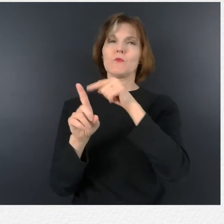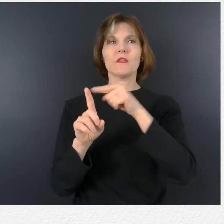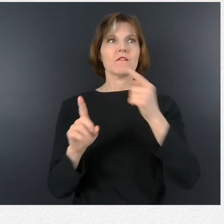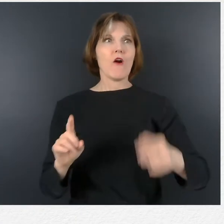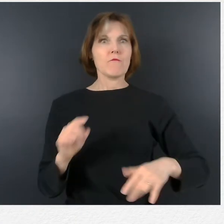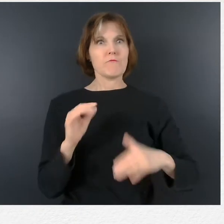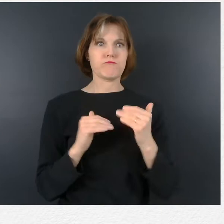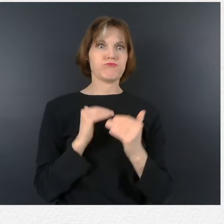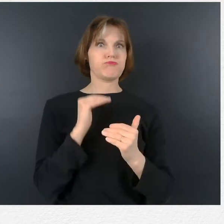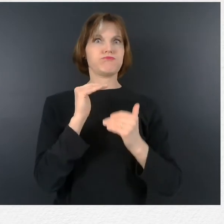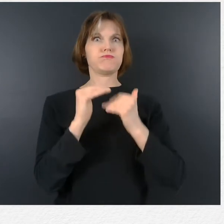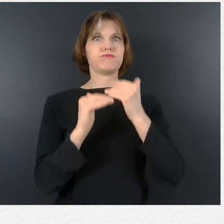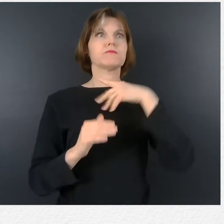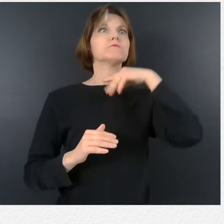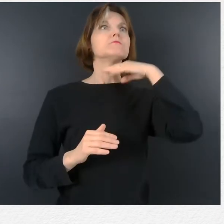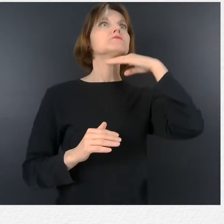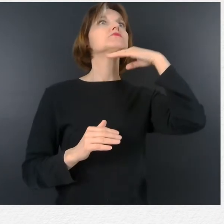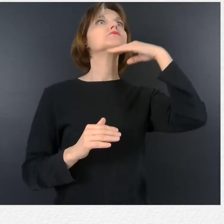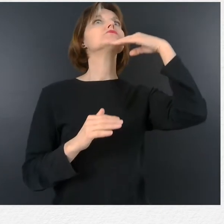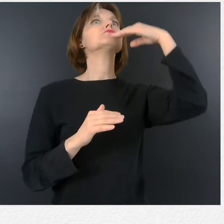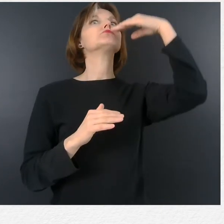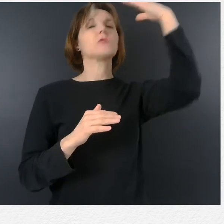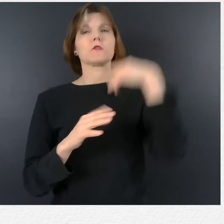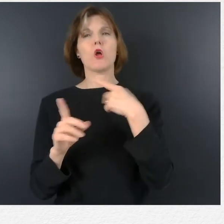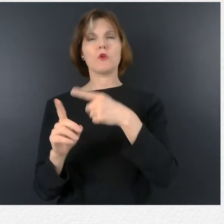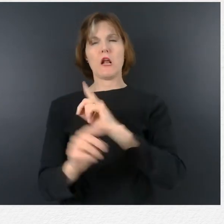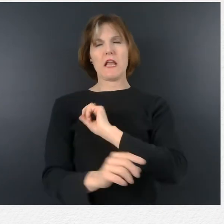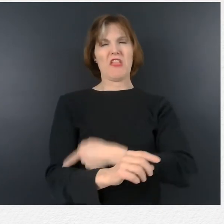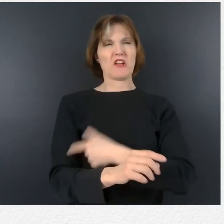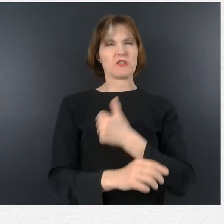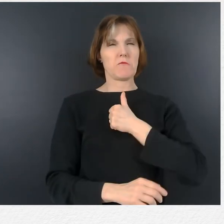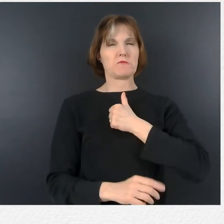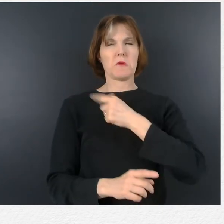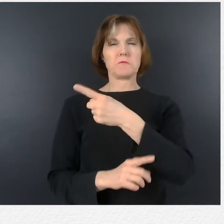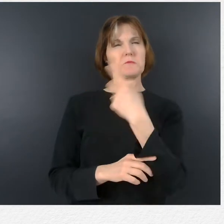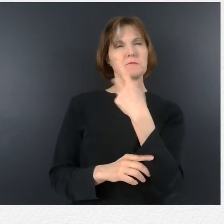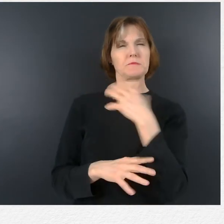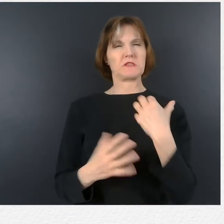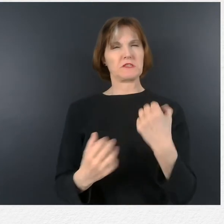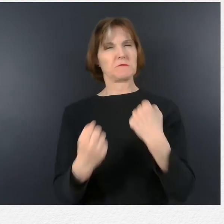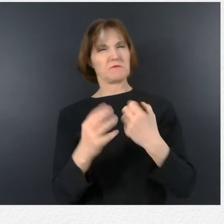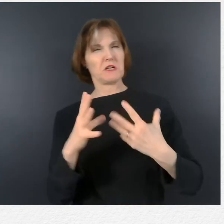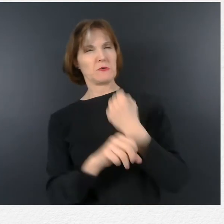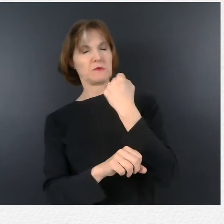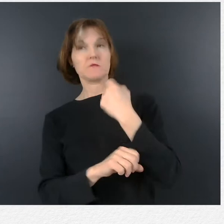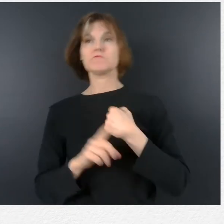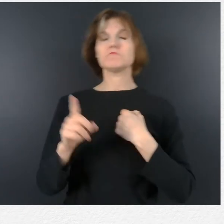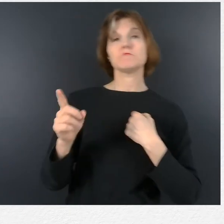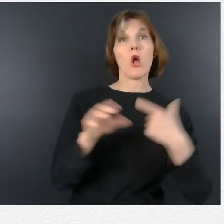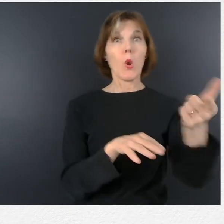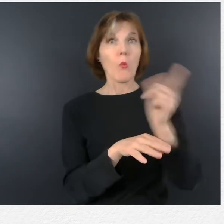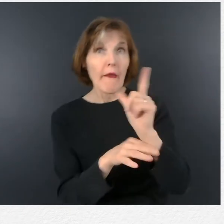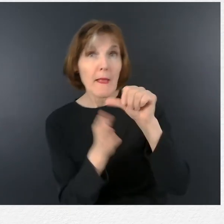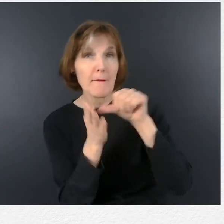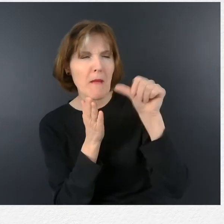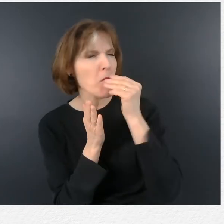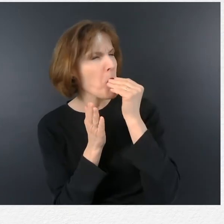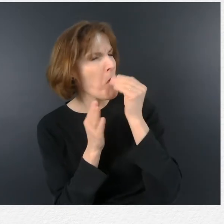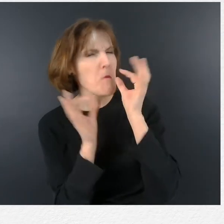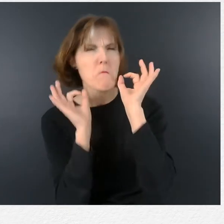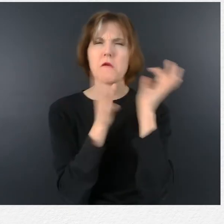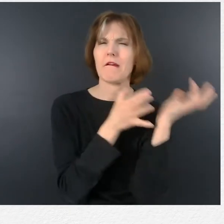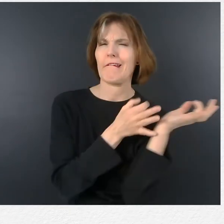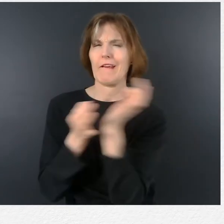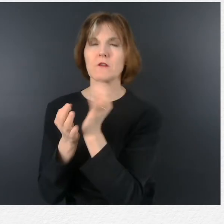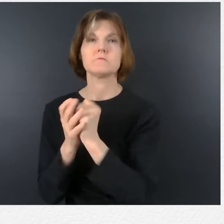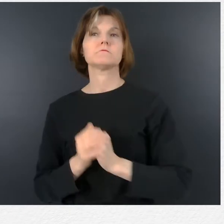monde par sa propre force et sa grande énergie. Il paye son loyer régulièrement le premier de chaque mois